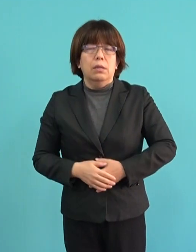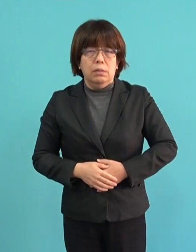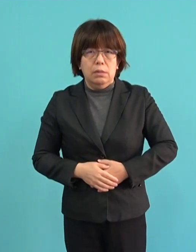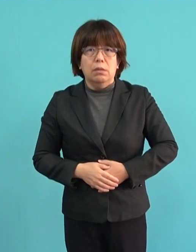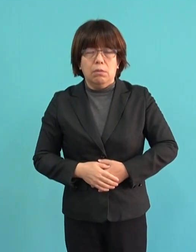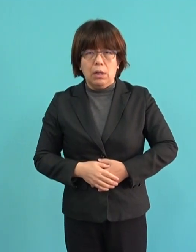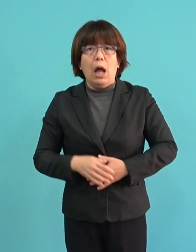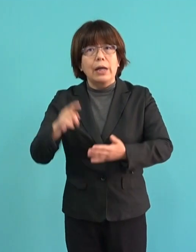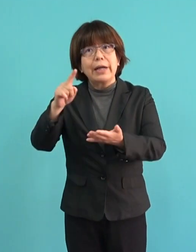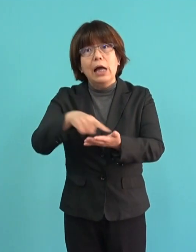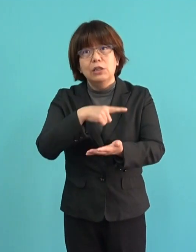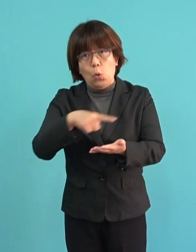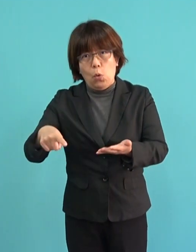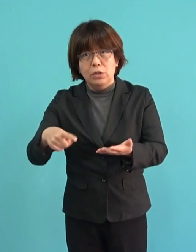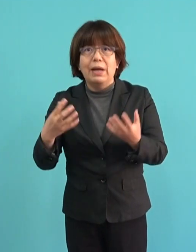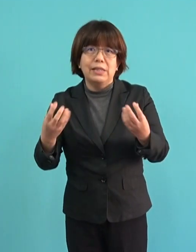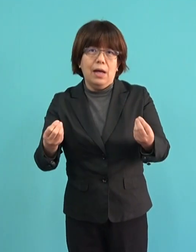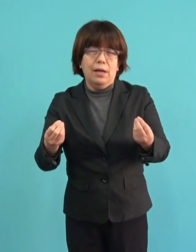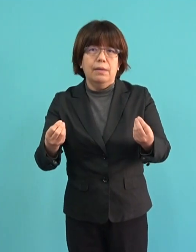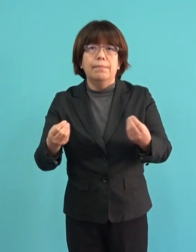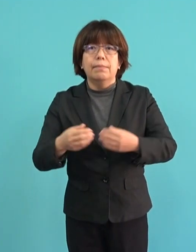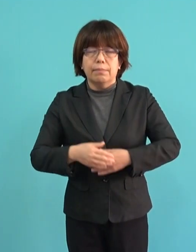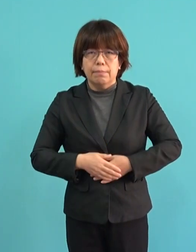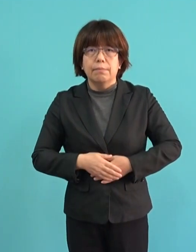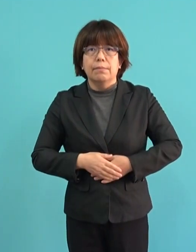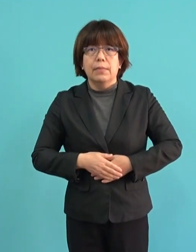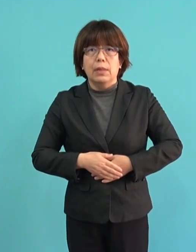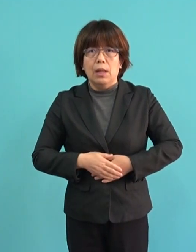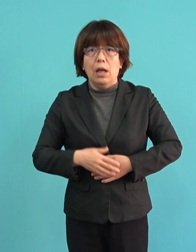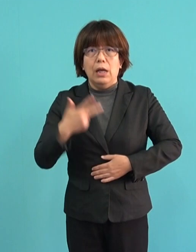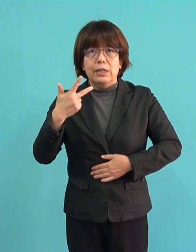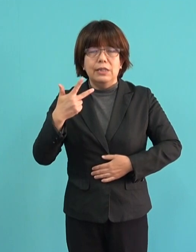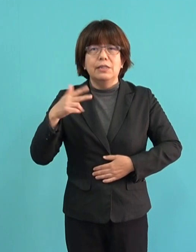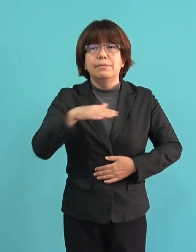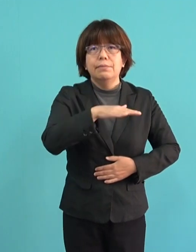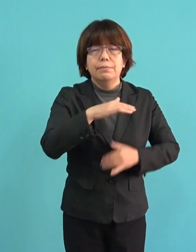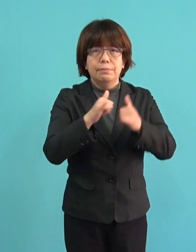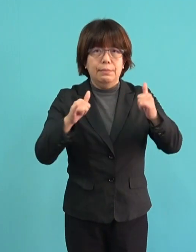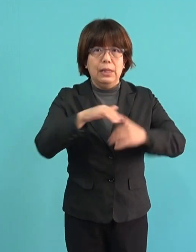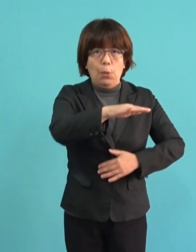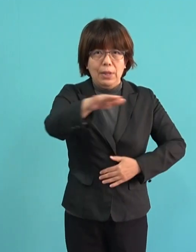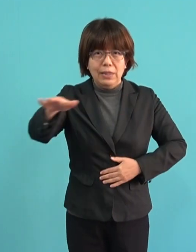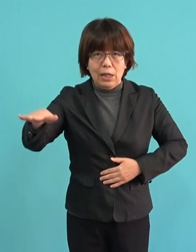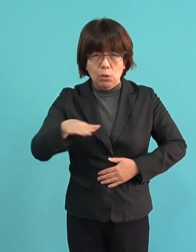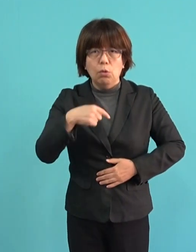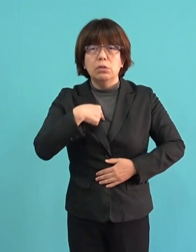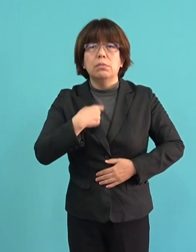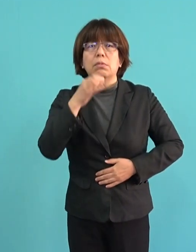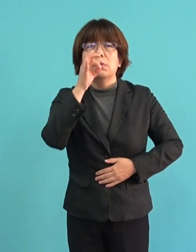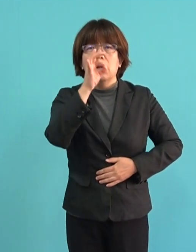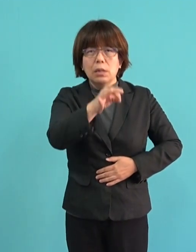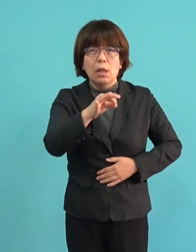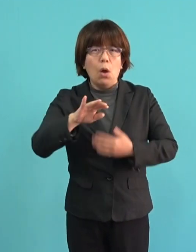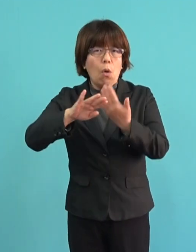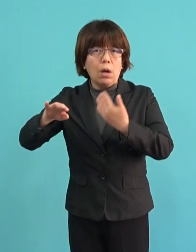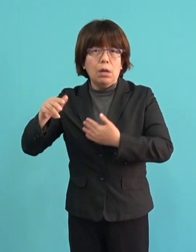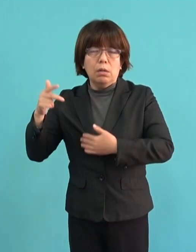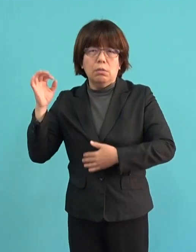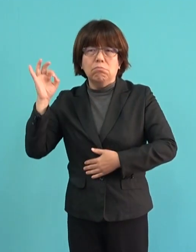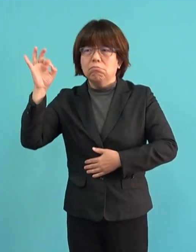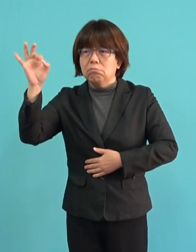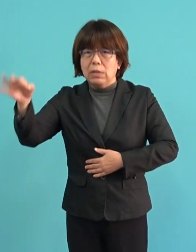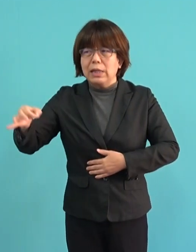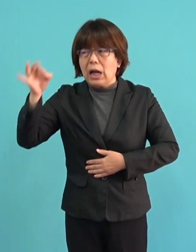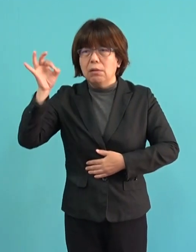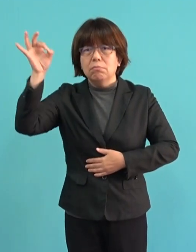一気に解消しているということそれに伴って市民の皆さんのいわゆる自己負担で他の高い施設を利用される